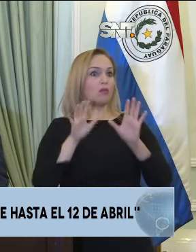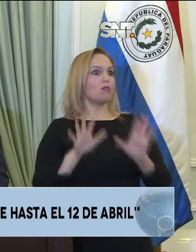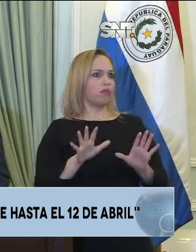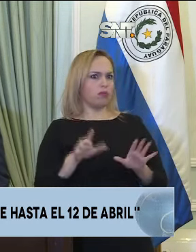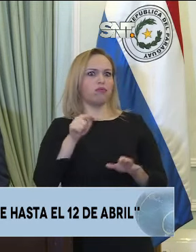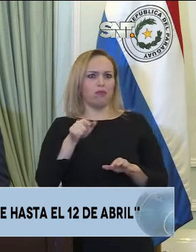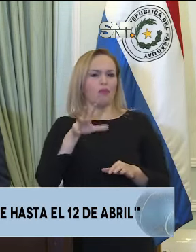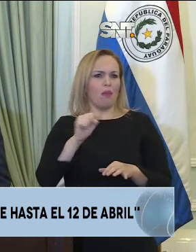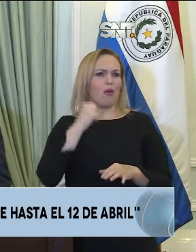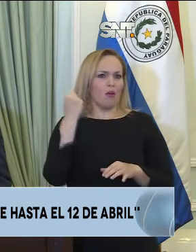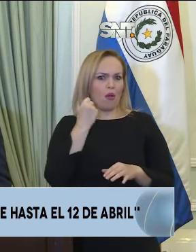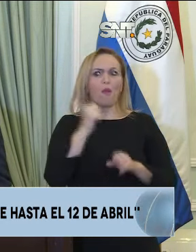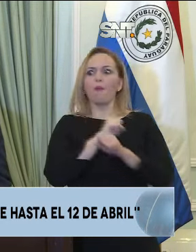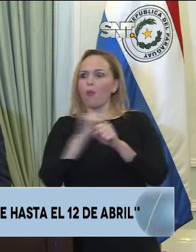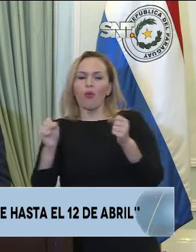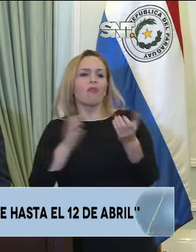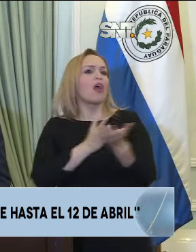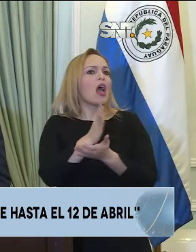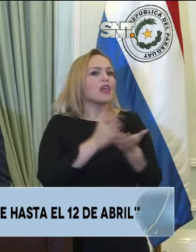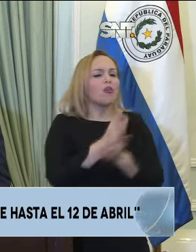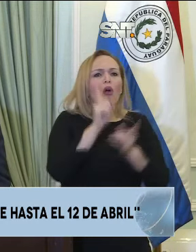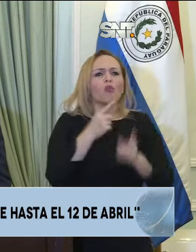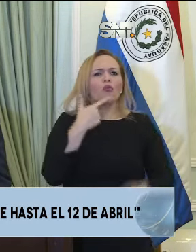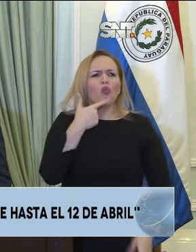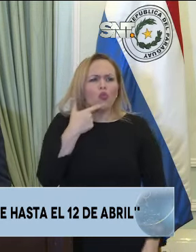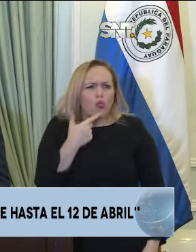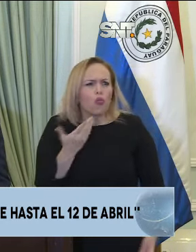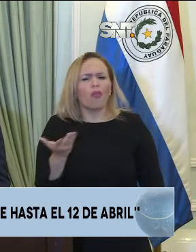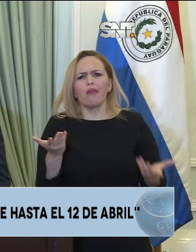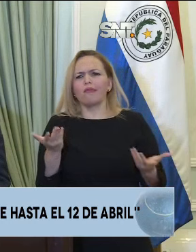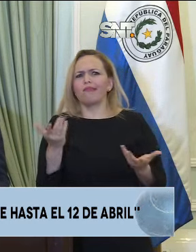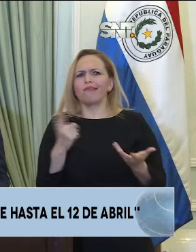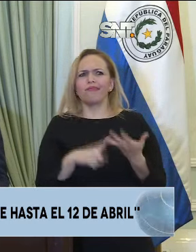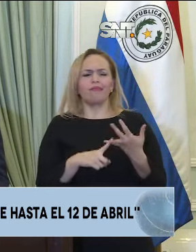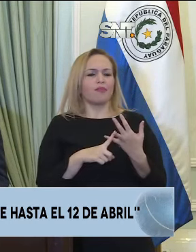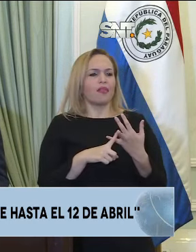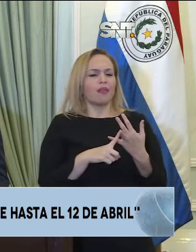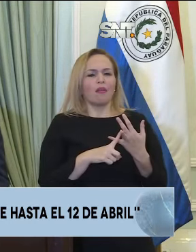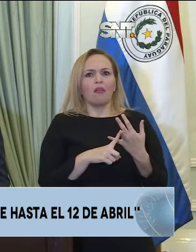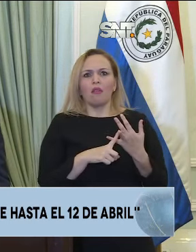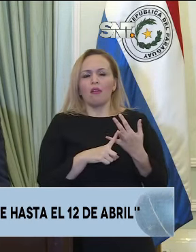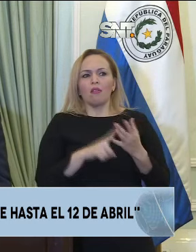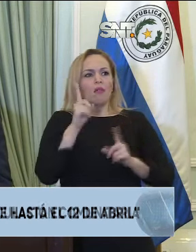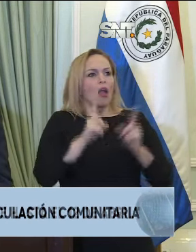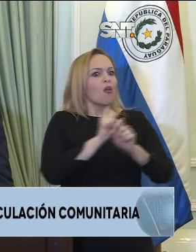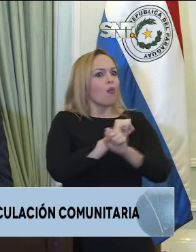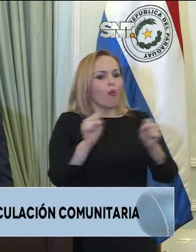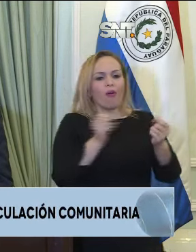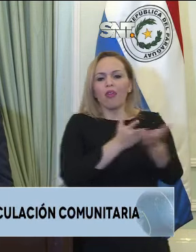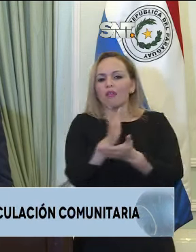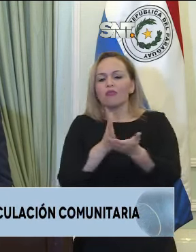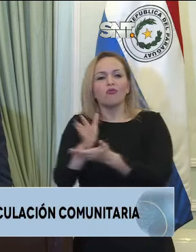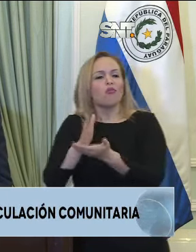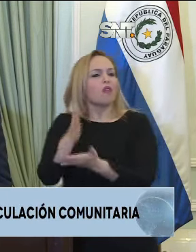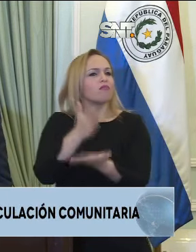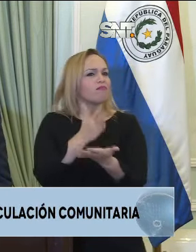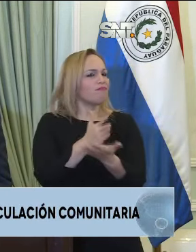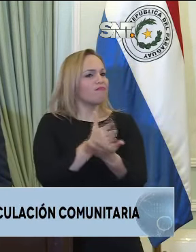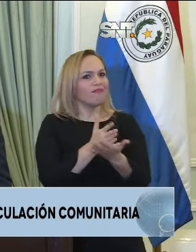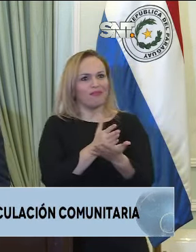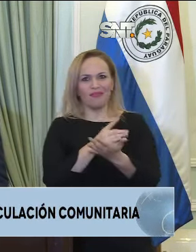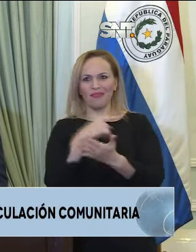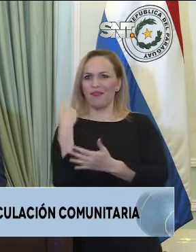recurso que puede ayudar a evacuar dudas, a hacer que la población también sea mejor asistida. Y hemos recibido